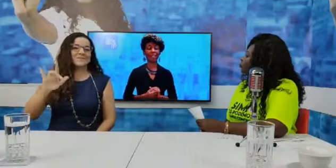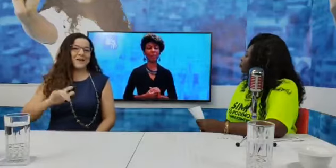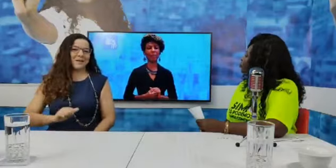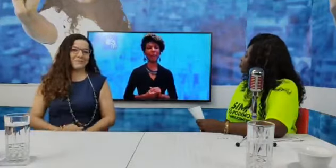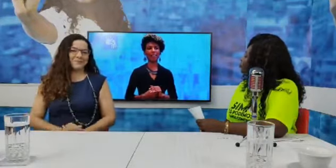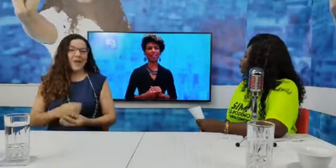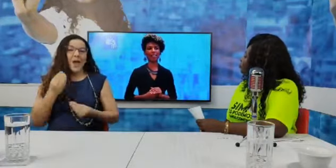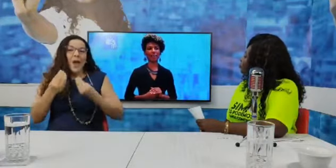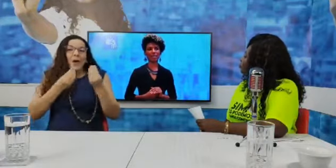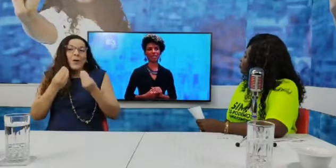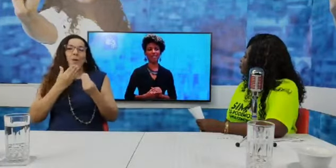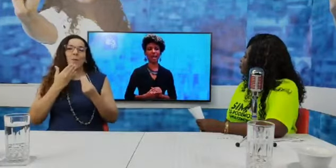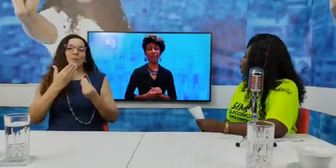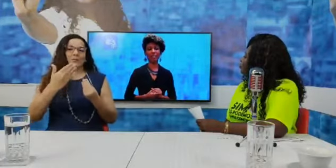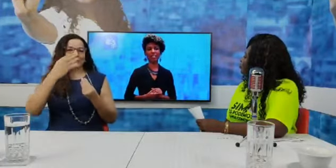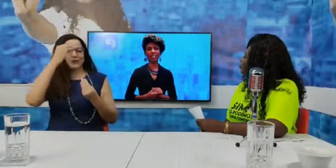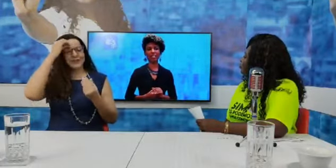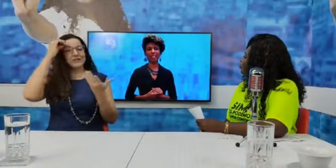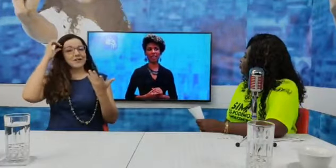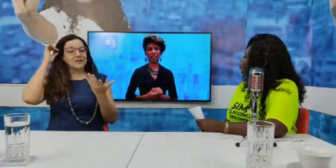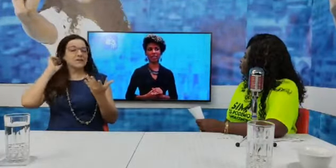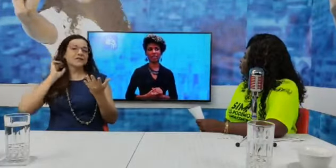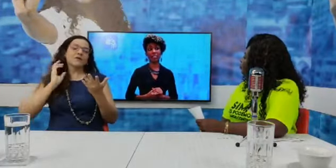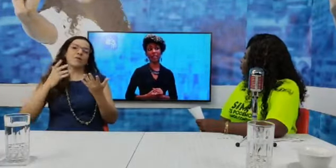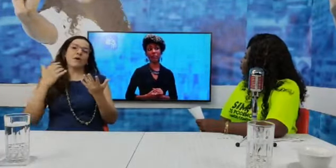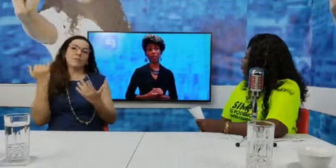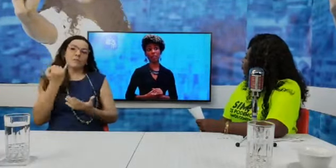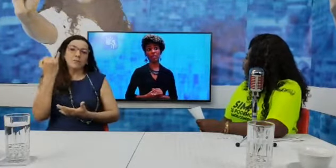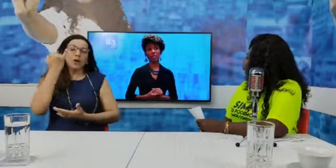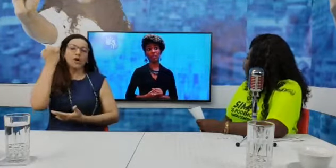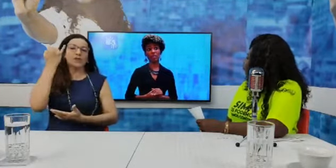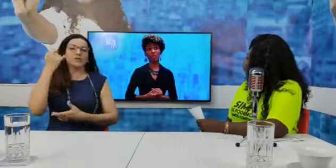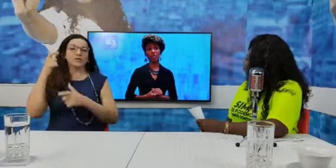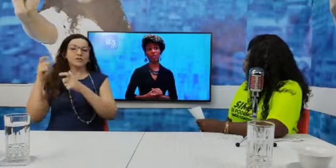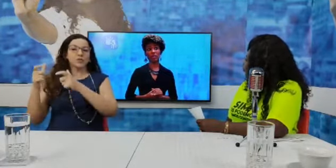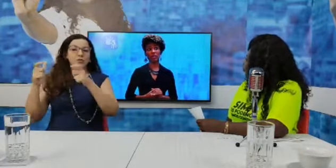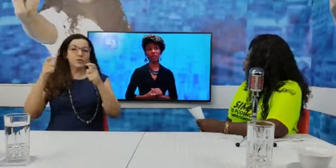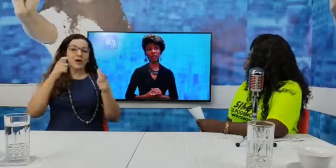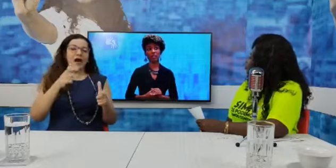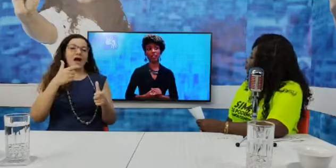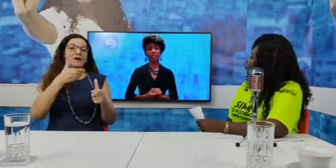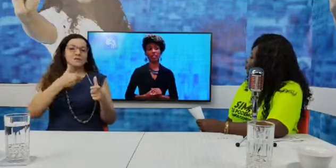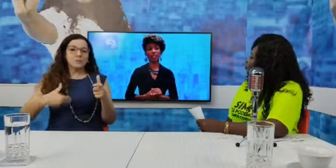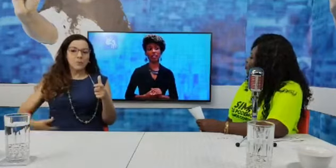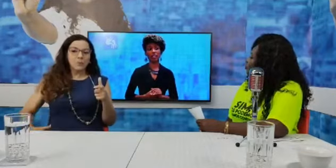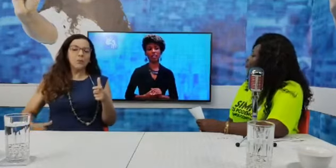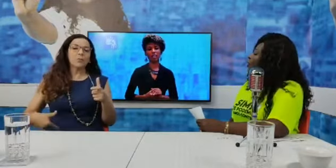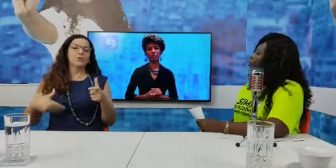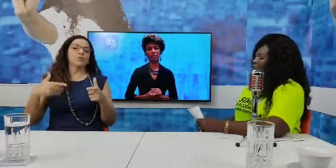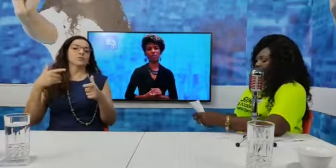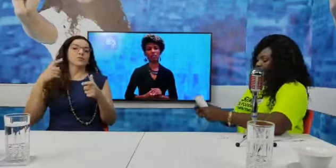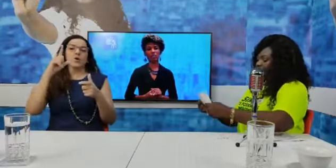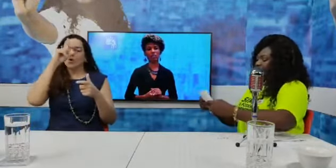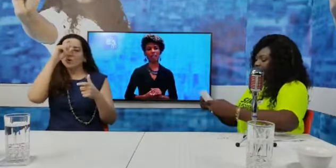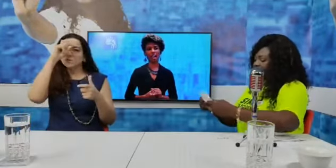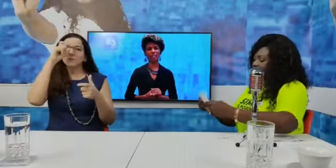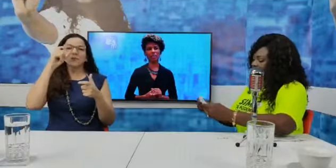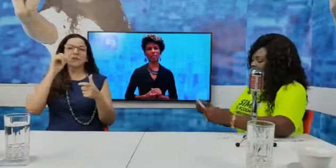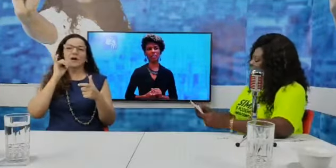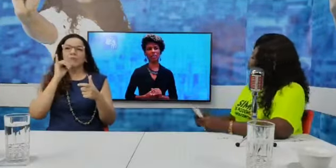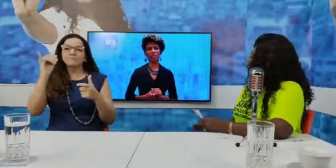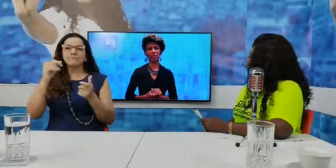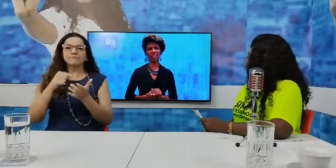Mas por mais que as pessoas não saibam, a polícia sabe. E aí pode sim dar o socorro devido. É importante em alguns